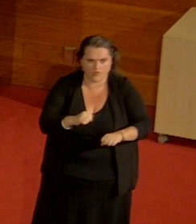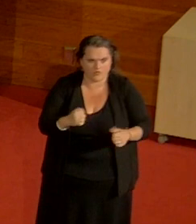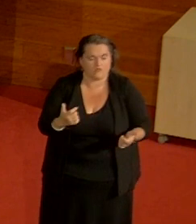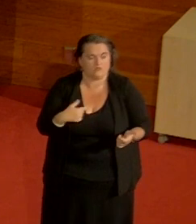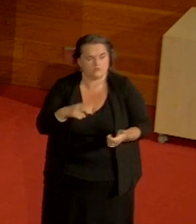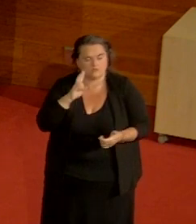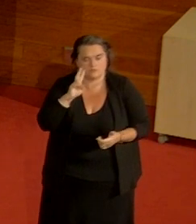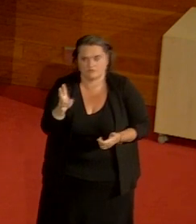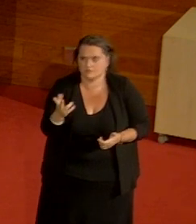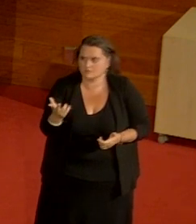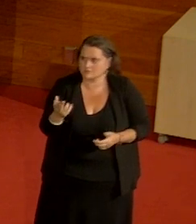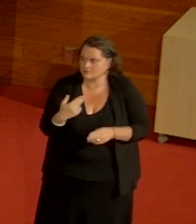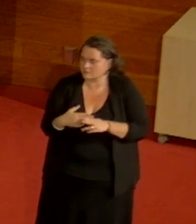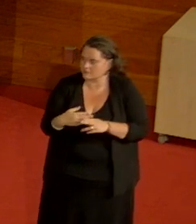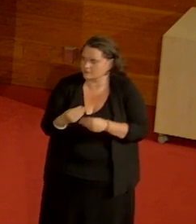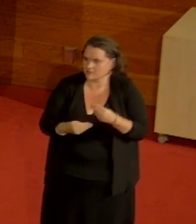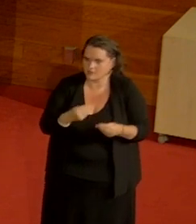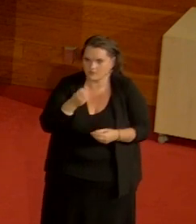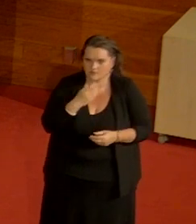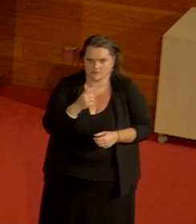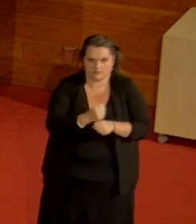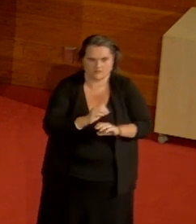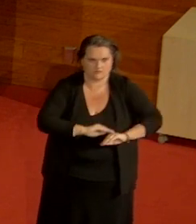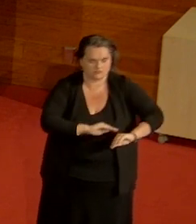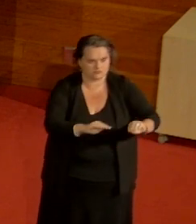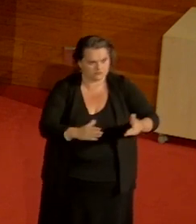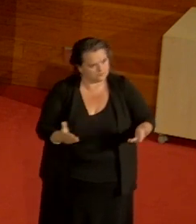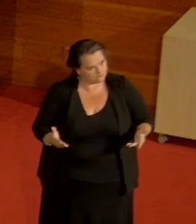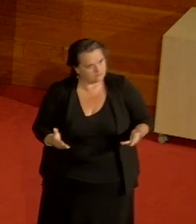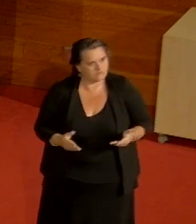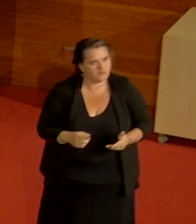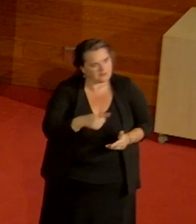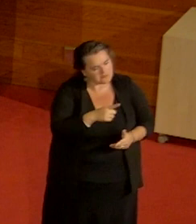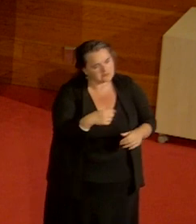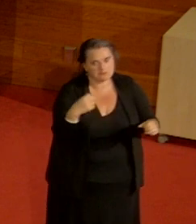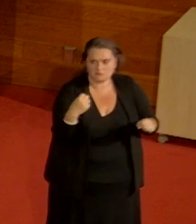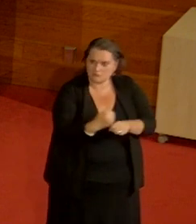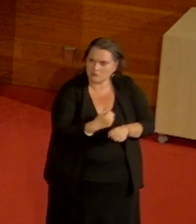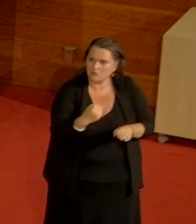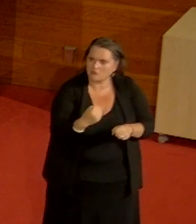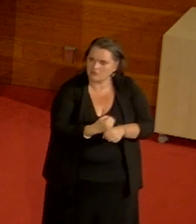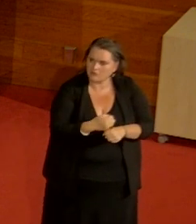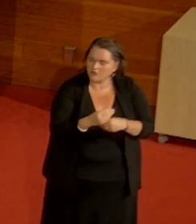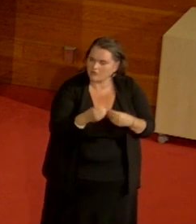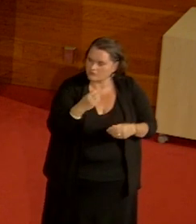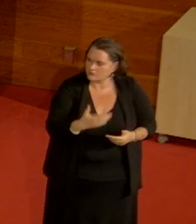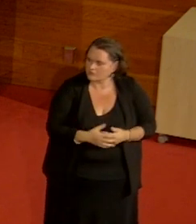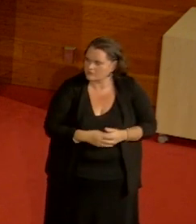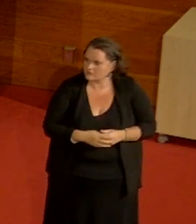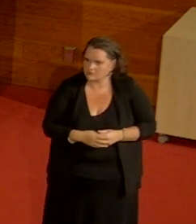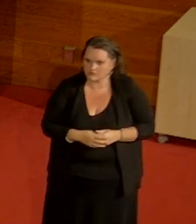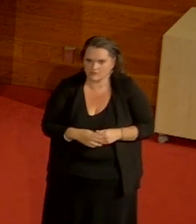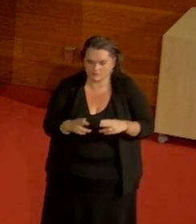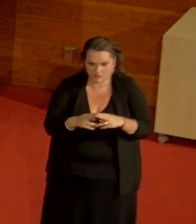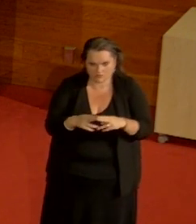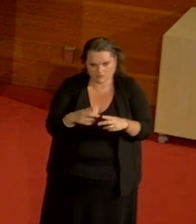periodista hizo bien su trabajo decir Uy esta periodista eh ha hecho lo que lo que Esperamos que pues que se que se pregunten